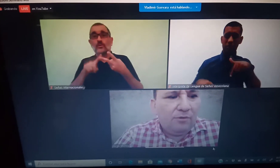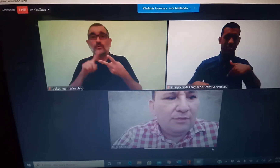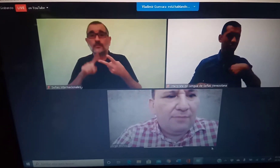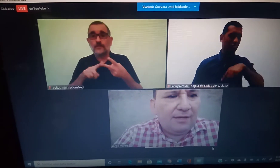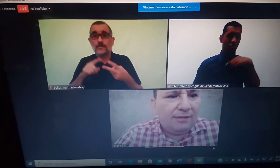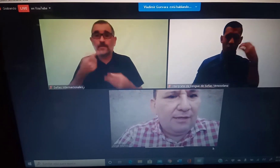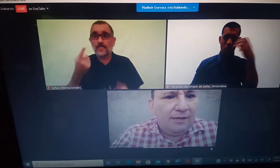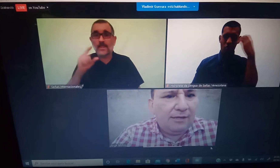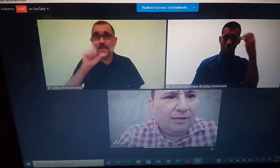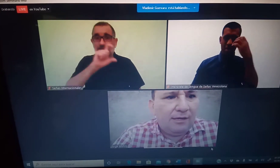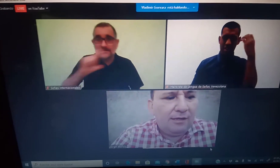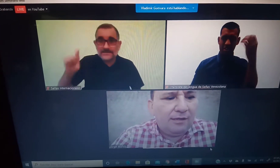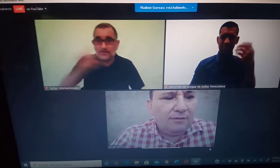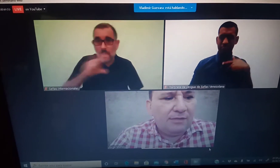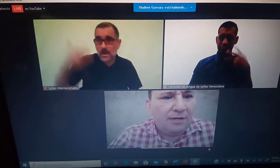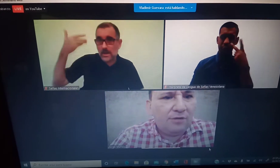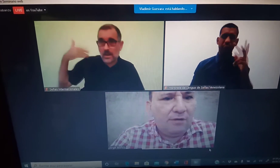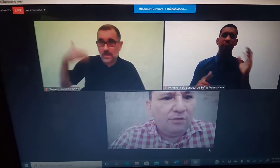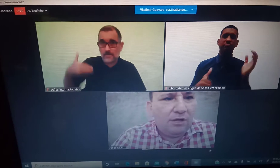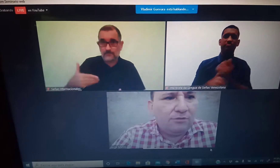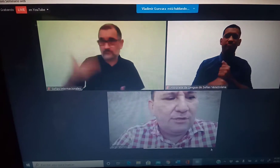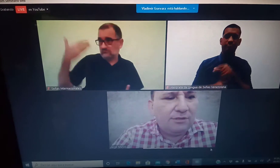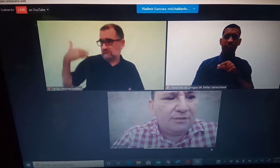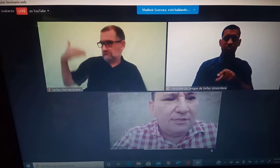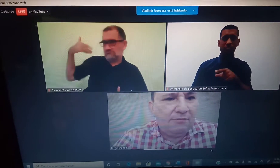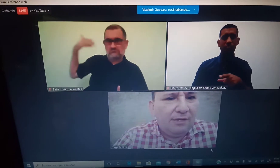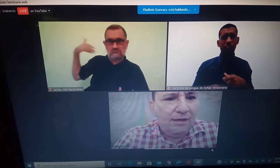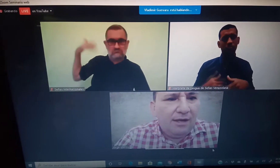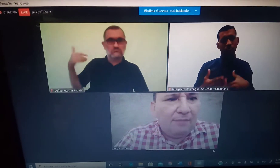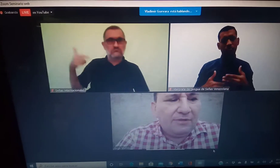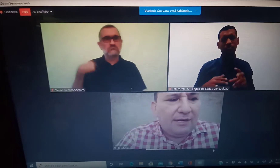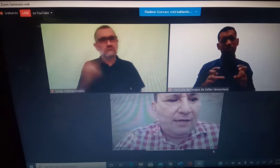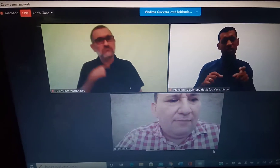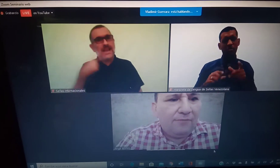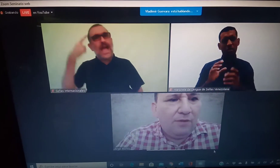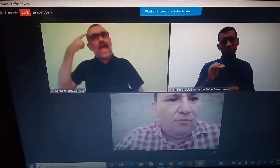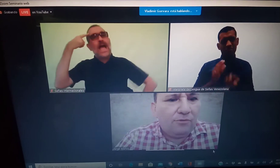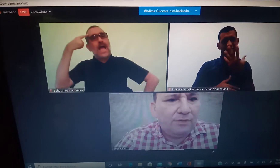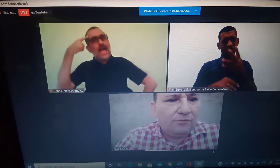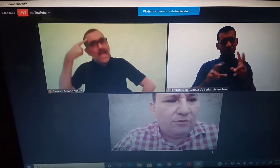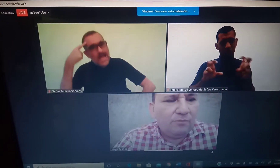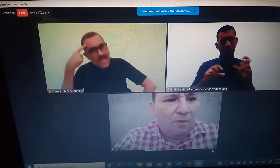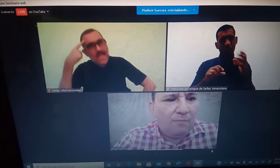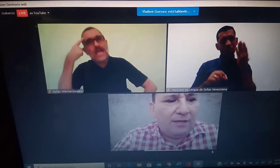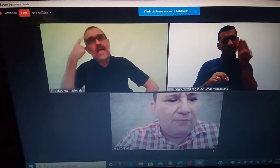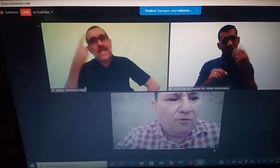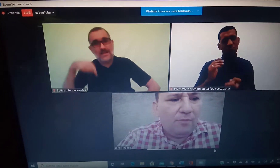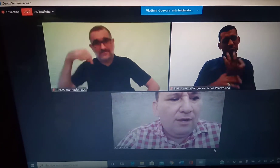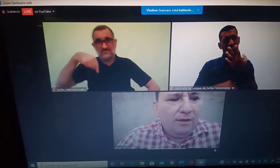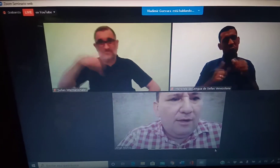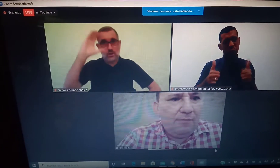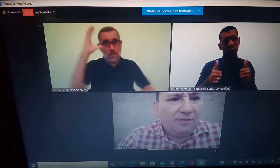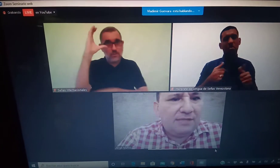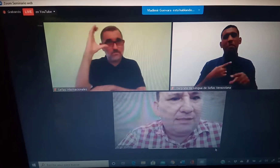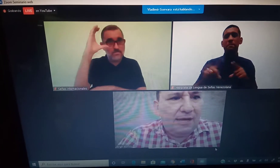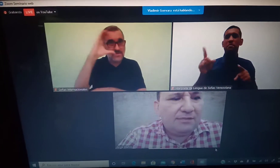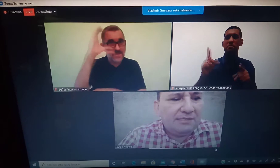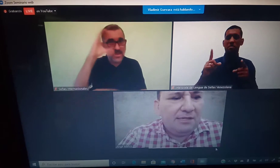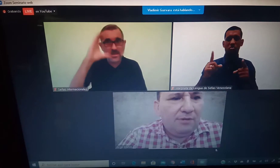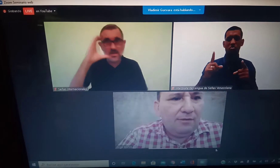digamos, esa parte que desarrollaron y que no está siendo accesible, a pesar de que Facebook, que es una plataforma, es